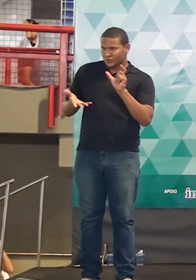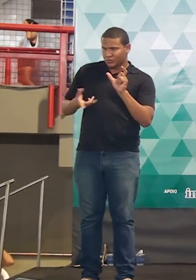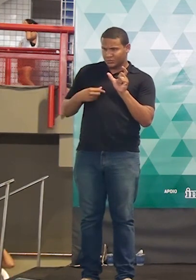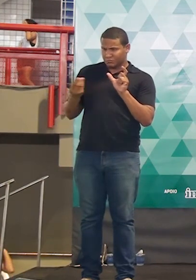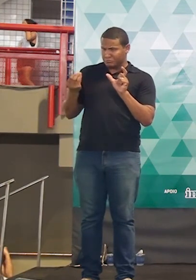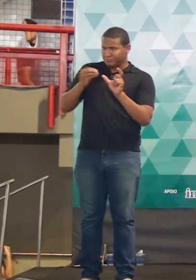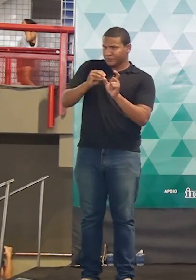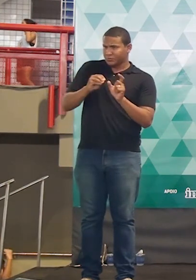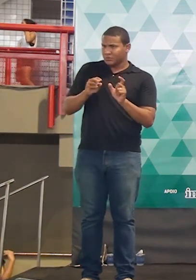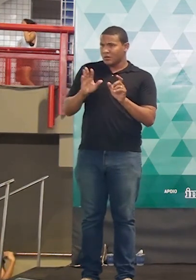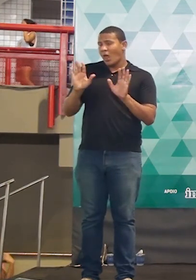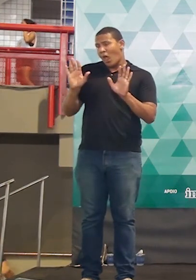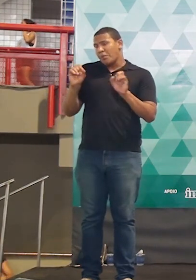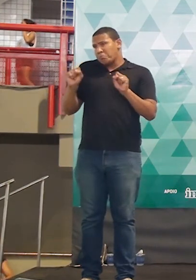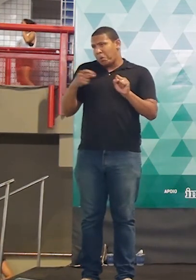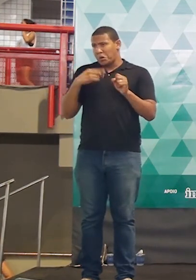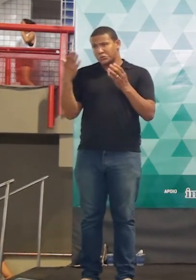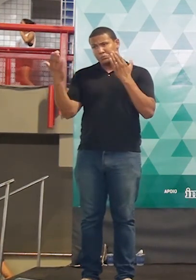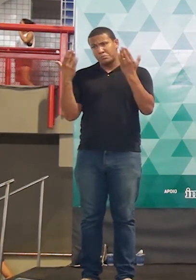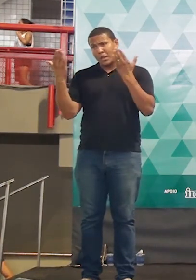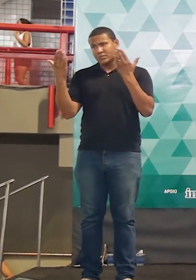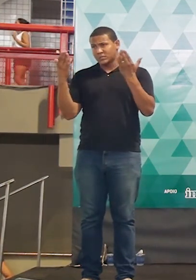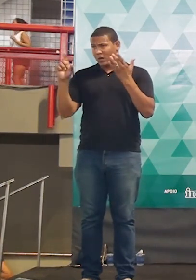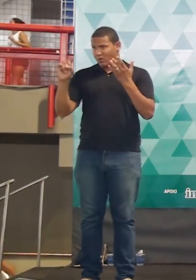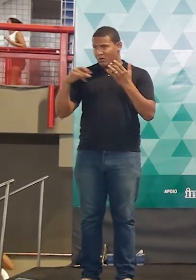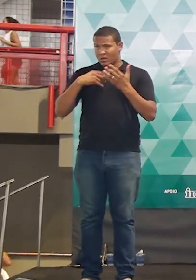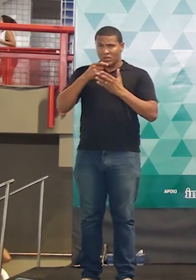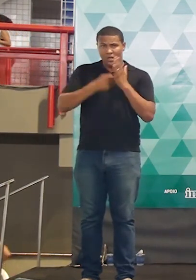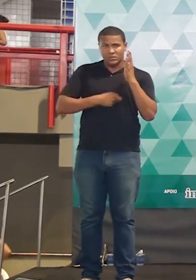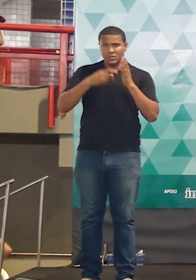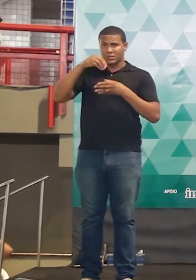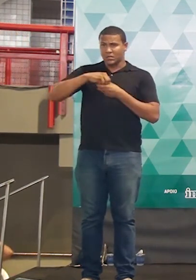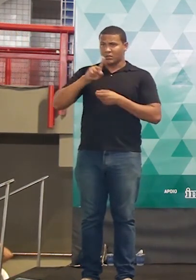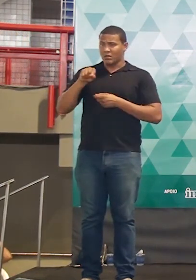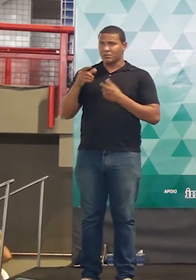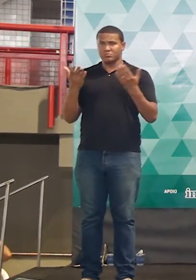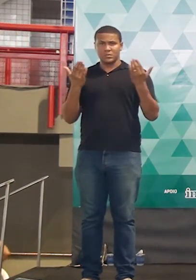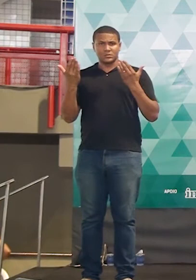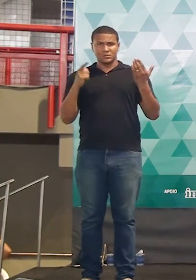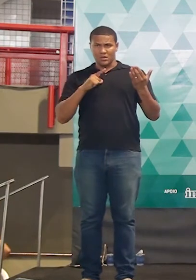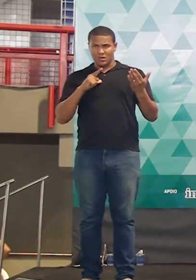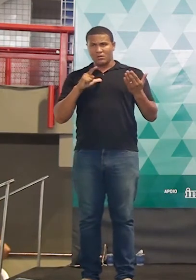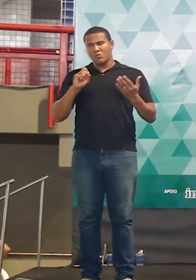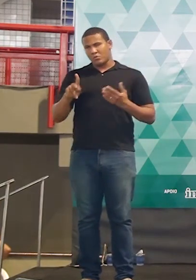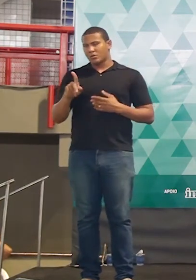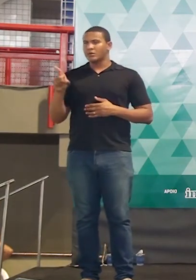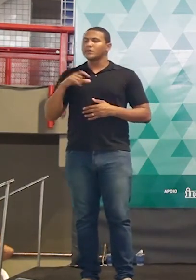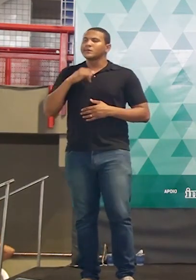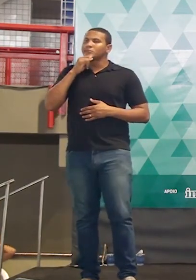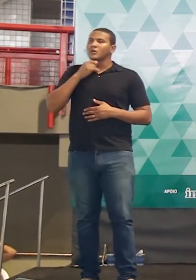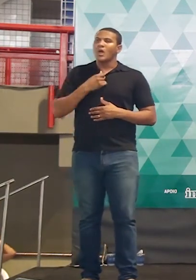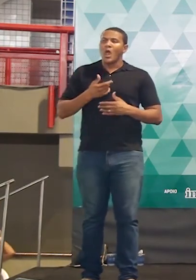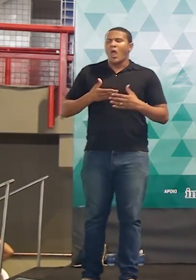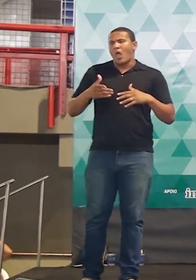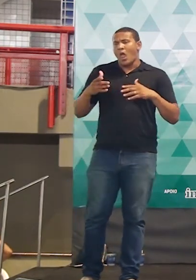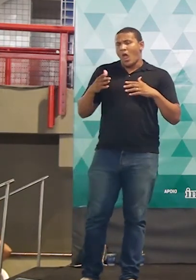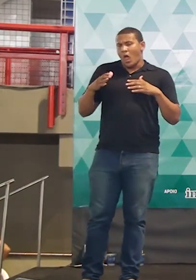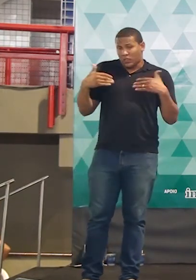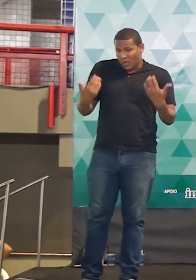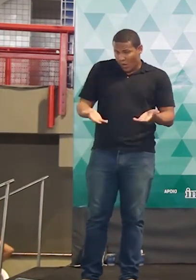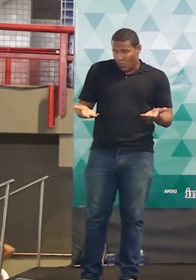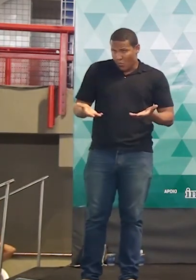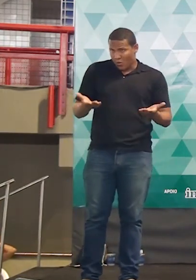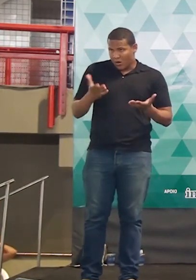faz comparação, aí pode. Se eu digo assim, atualmente o jovem está mais rebelde